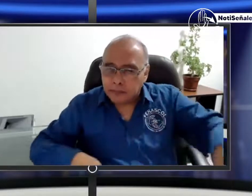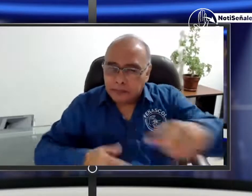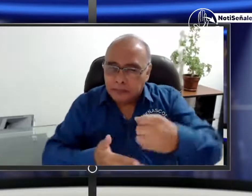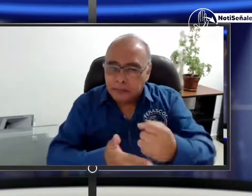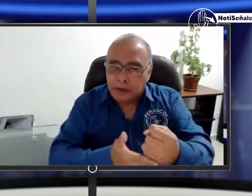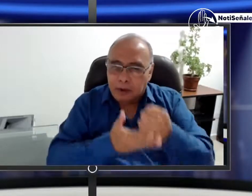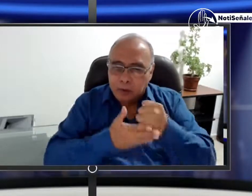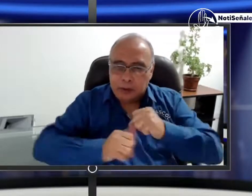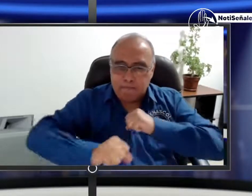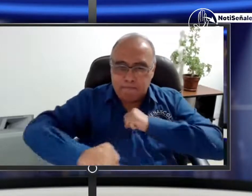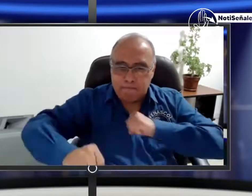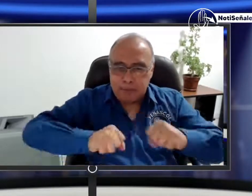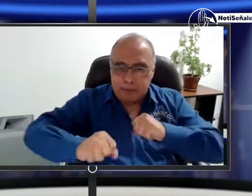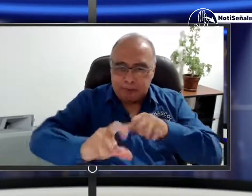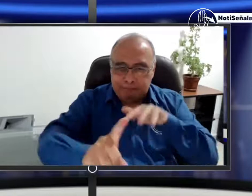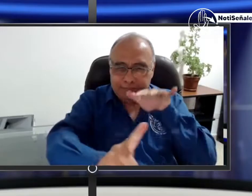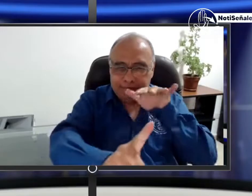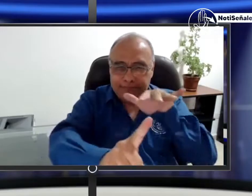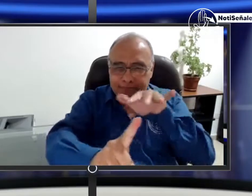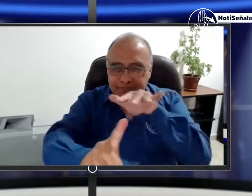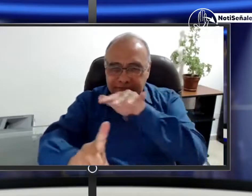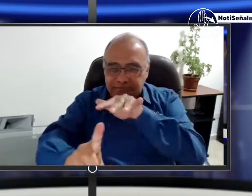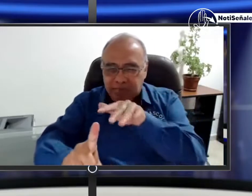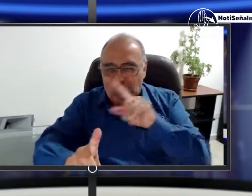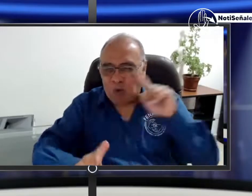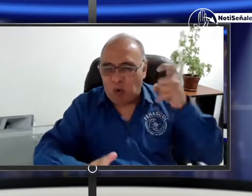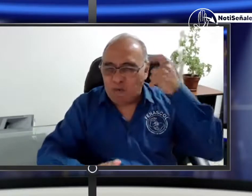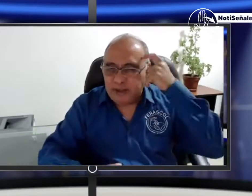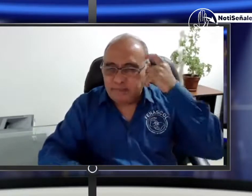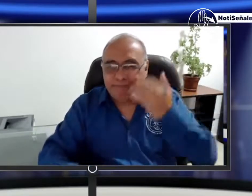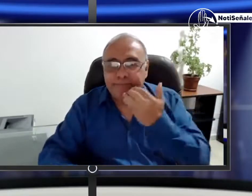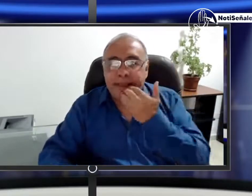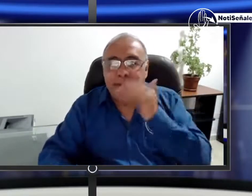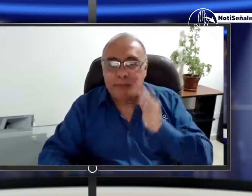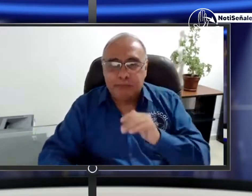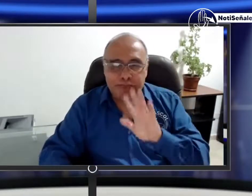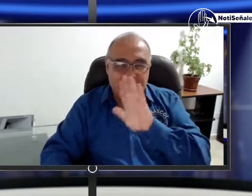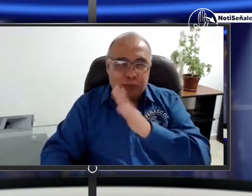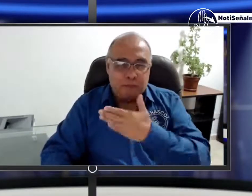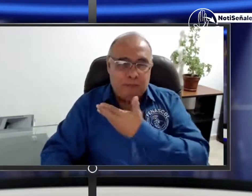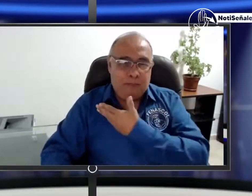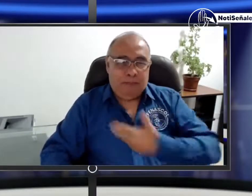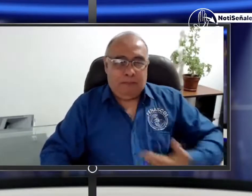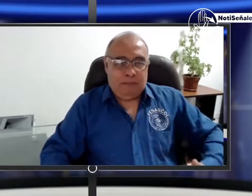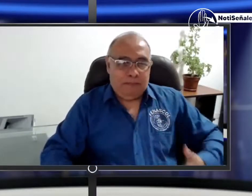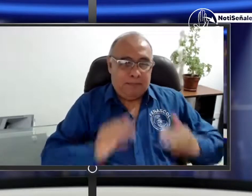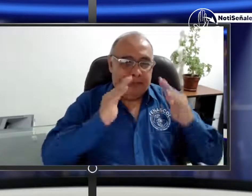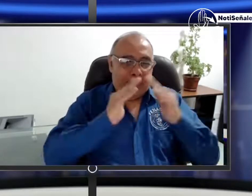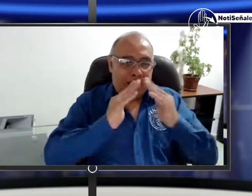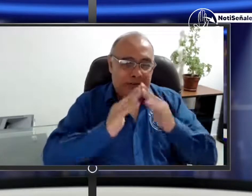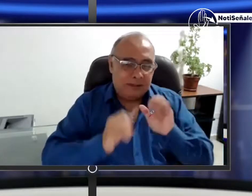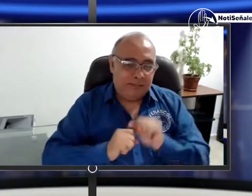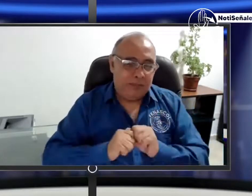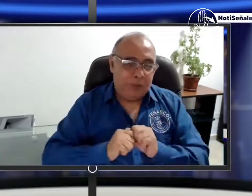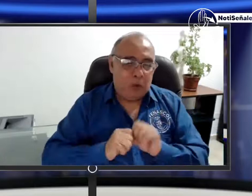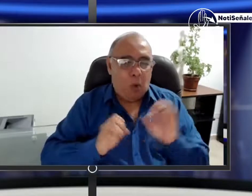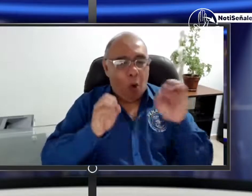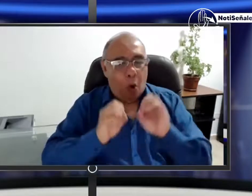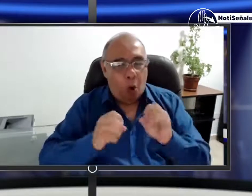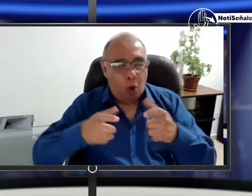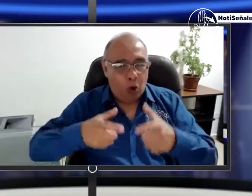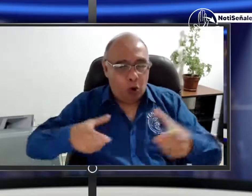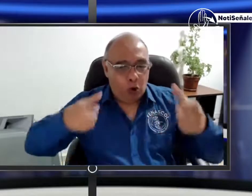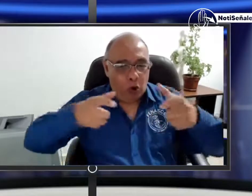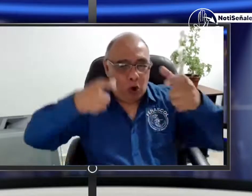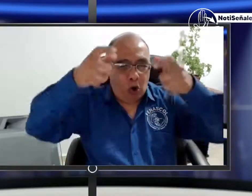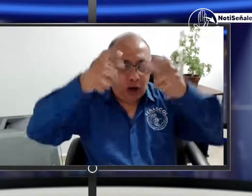que puedan aliarse con nosotros para que nos ayuden a gestionar e incidir por ejemplo en el gobierno